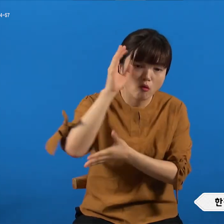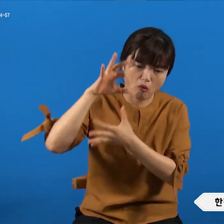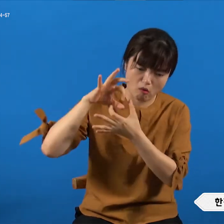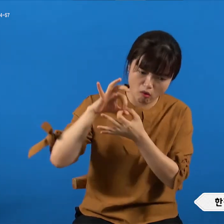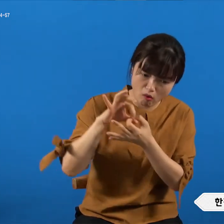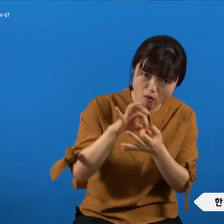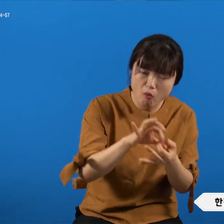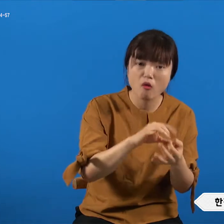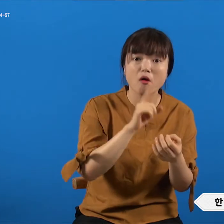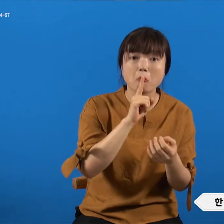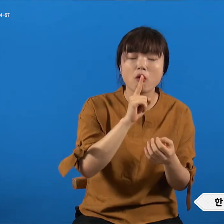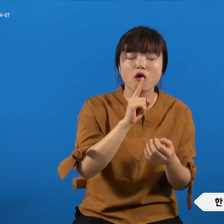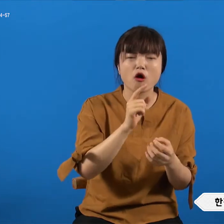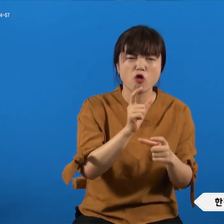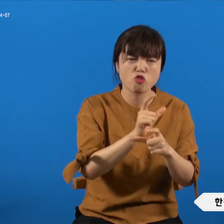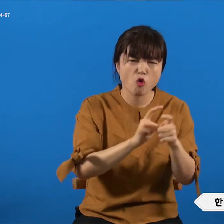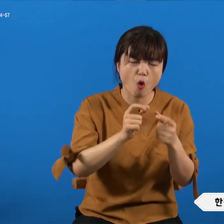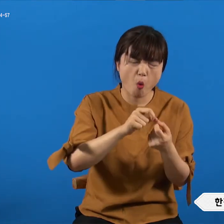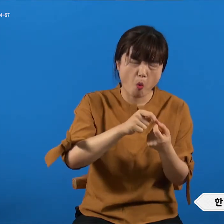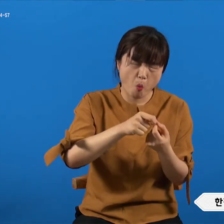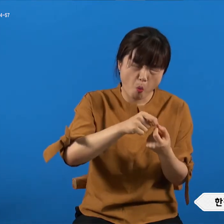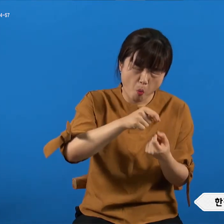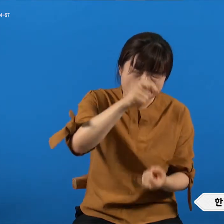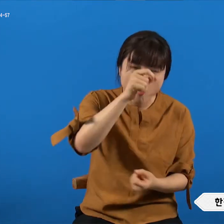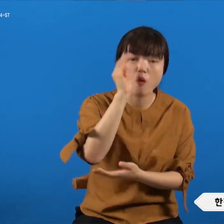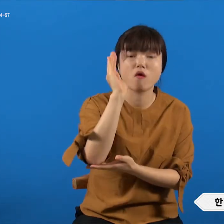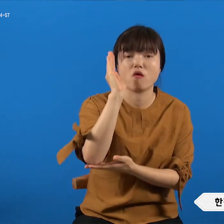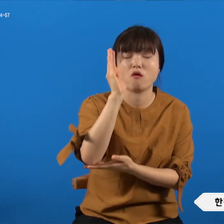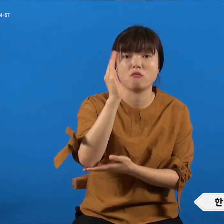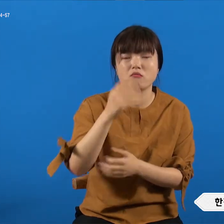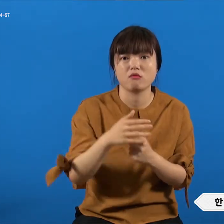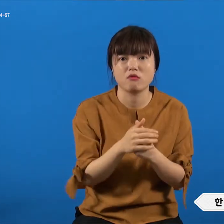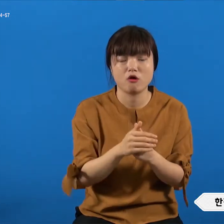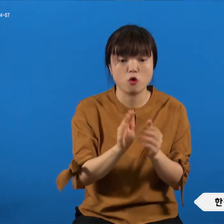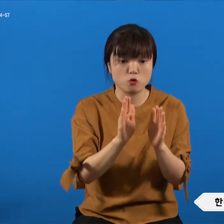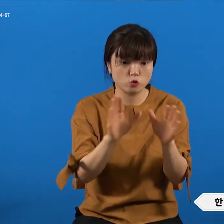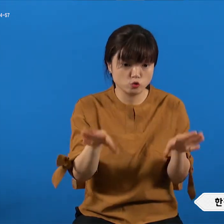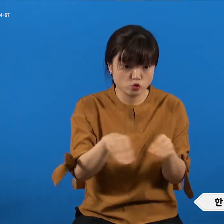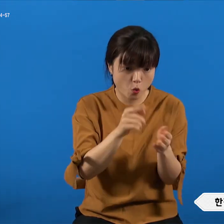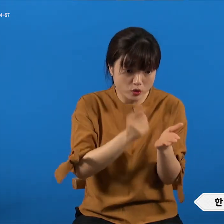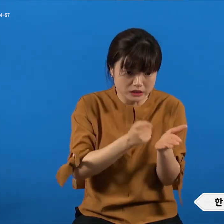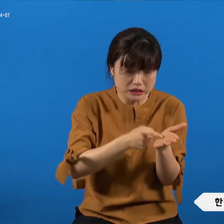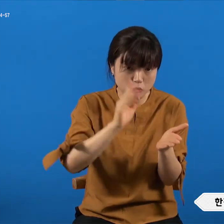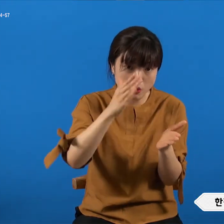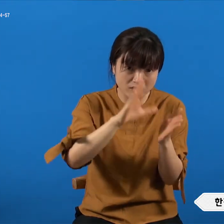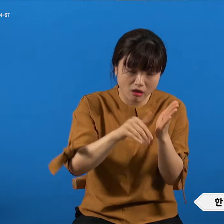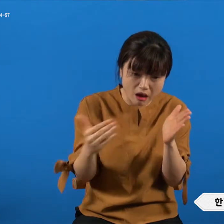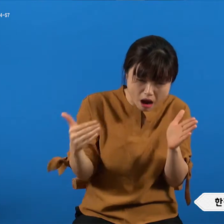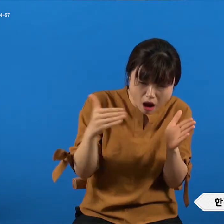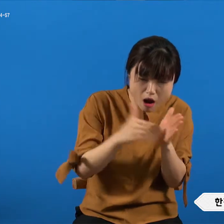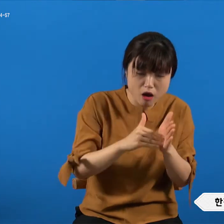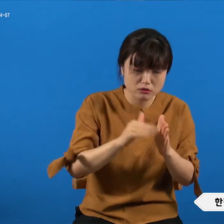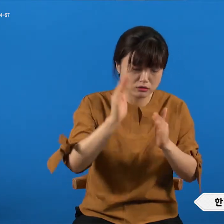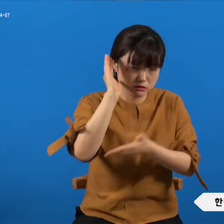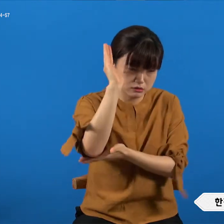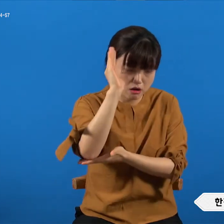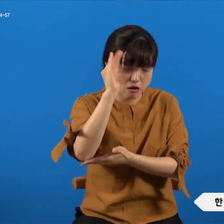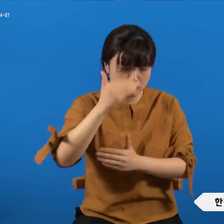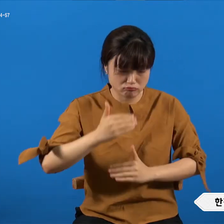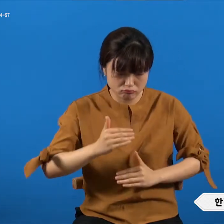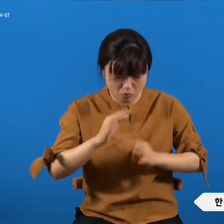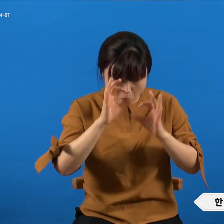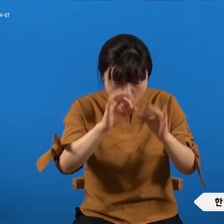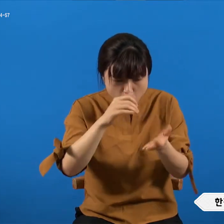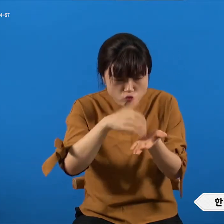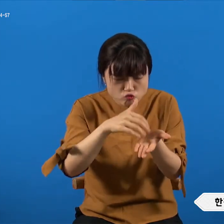계속합니다. 더 길게 합니다. 총리가 될 때까지의 그 스토리는 넉 장에